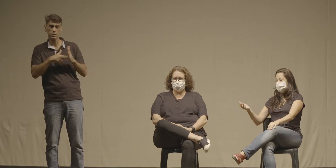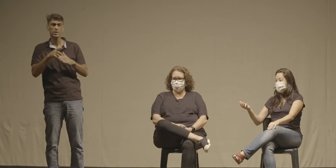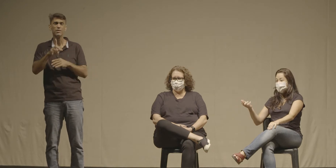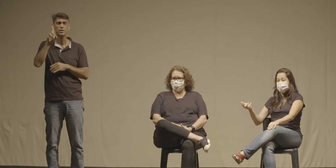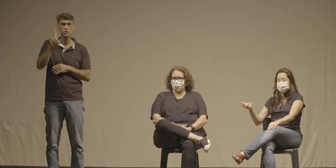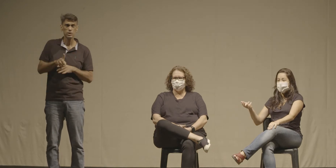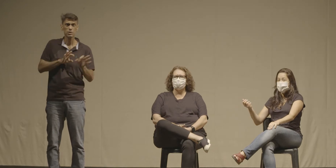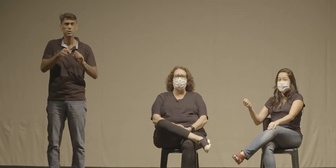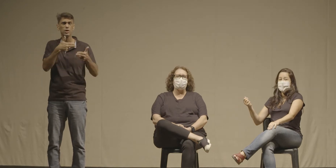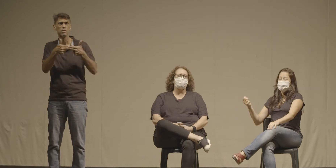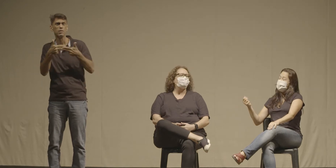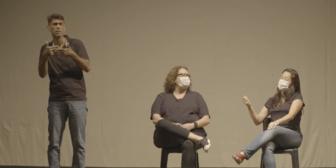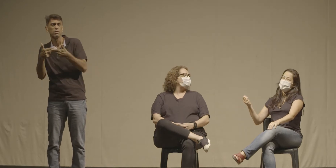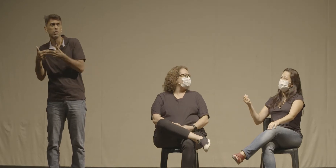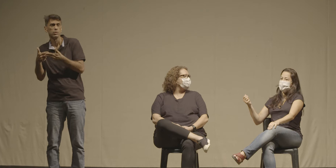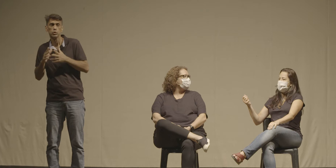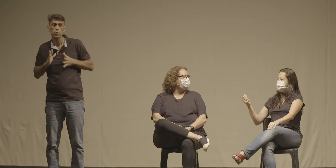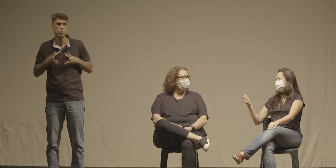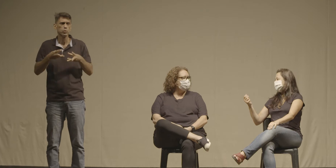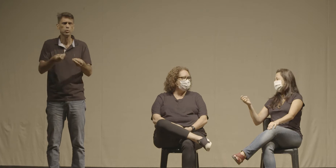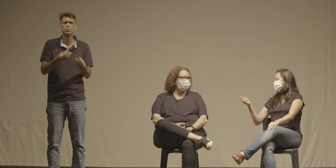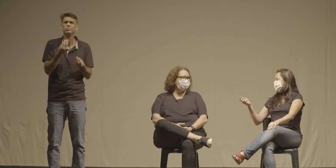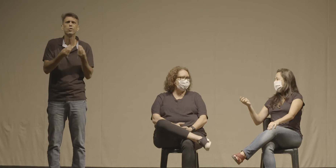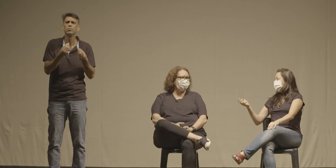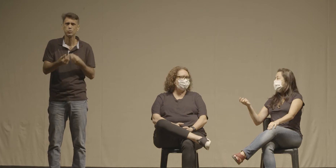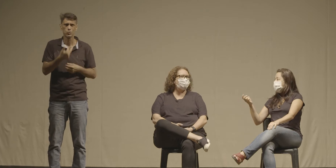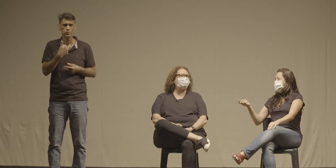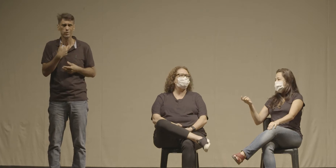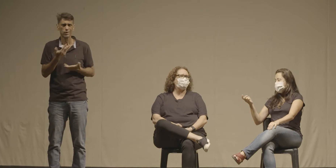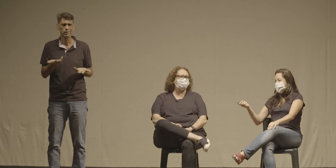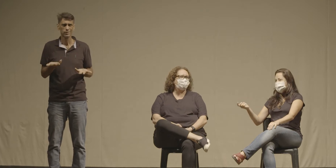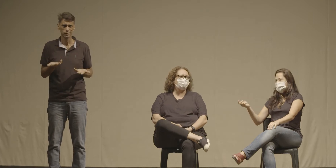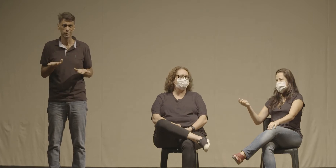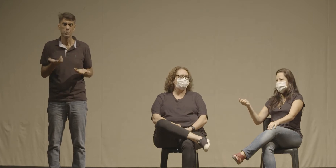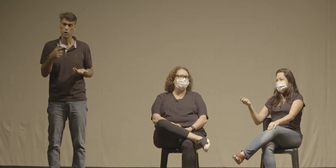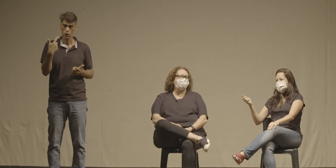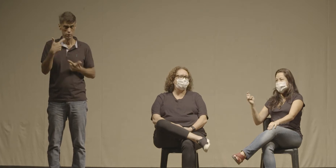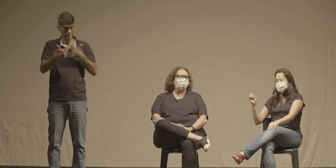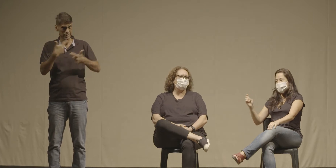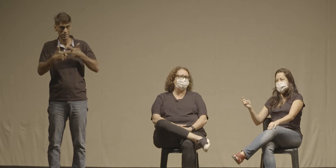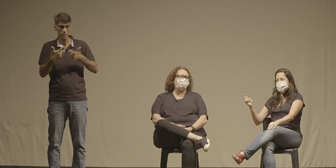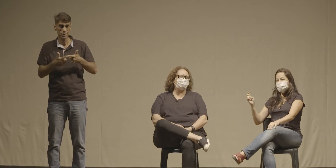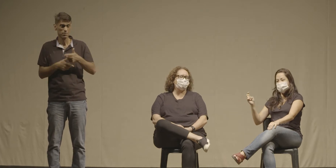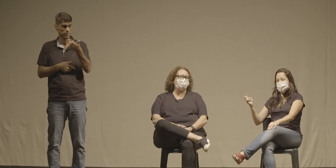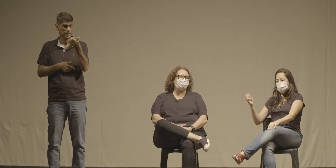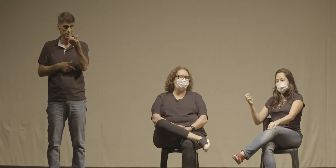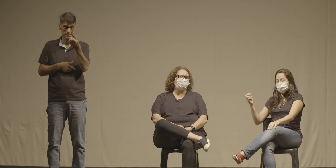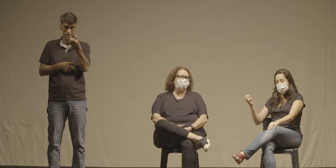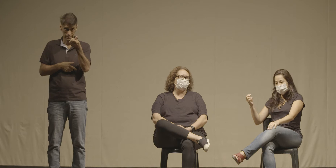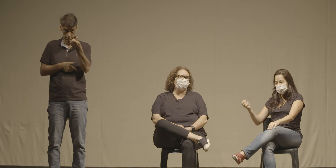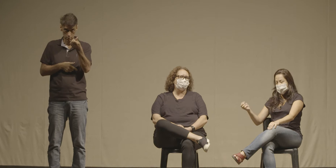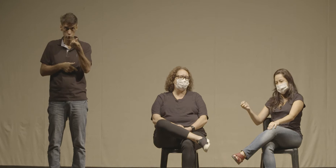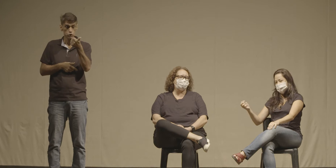direção, a montagem, a decupagem. Eu pensei, não vai dar. Porque nós trabalhávamos 16 a 18